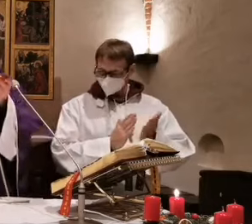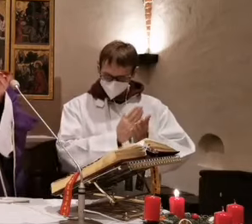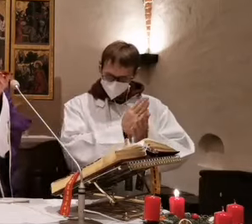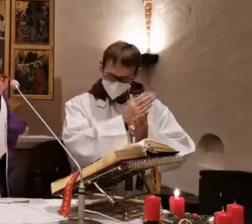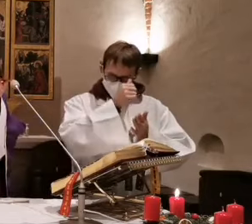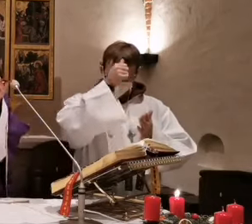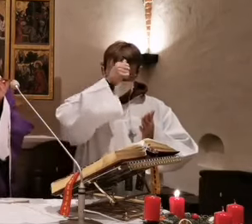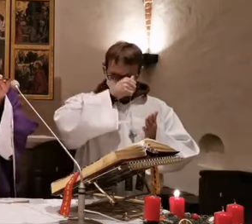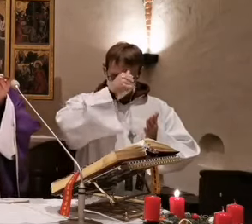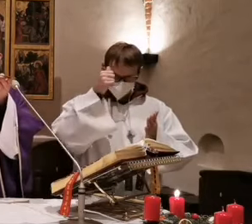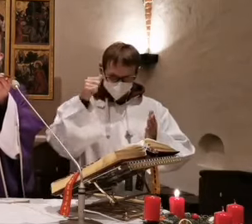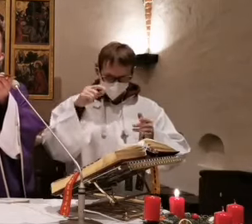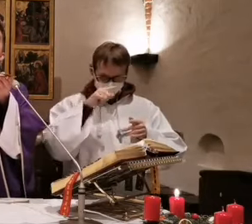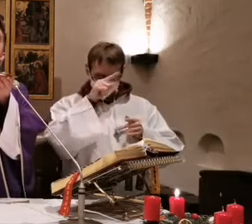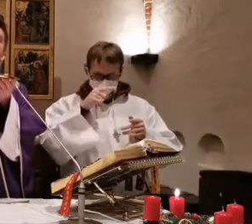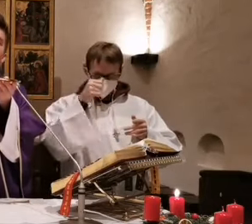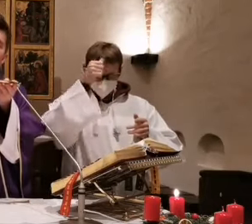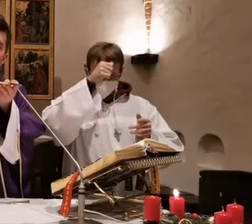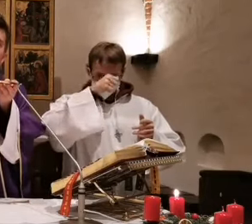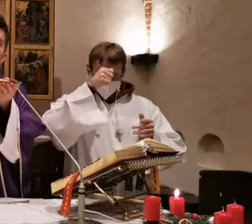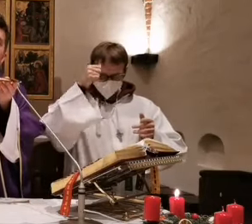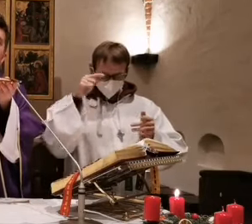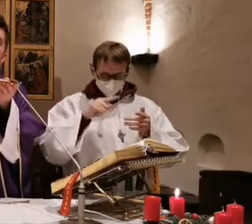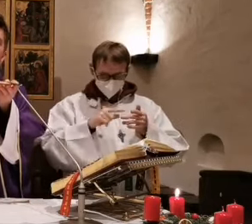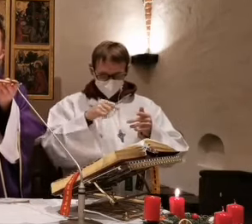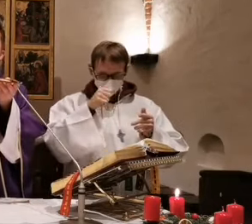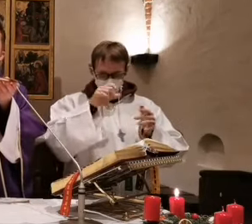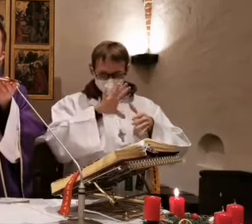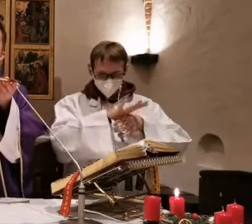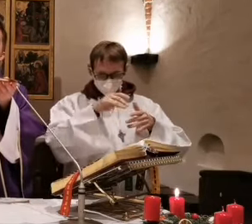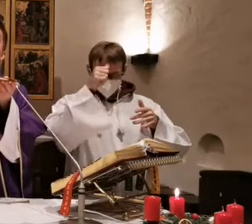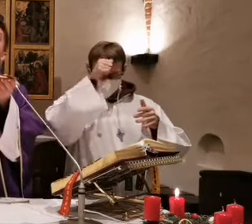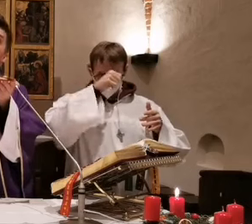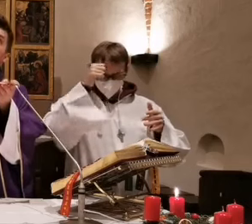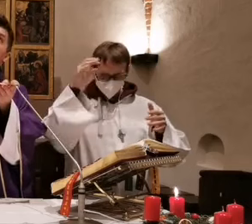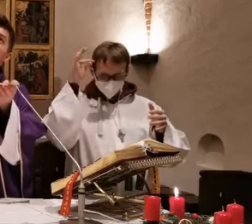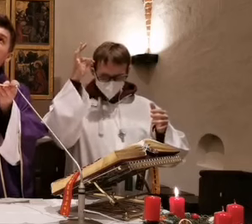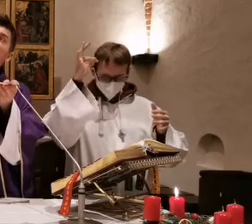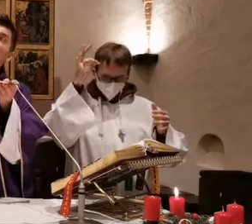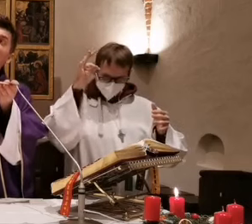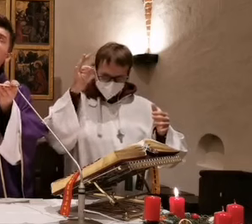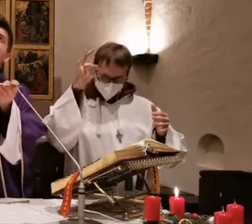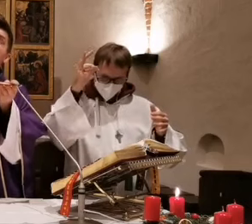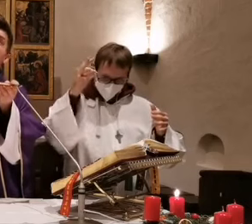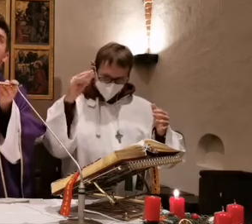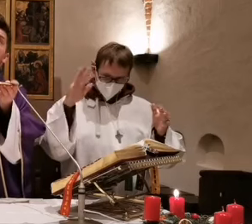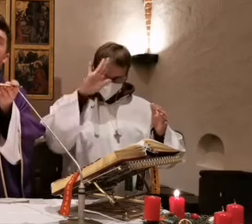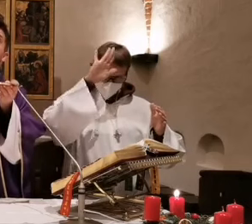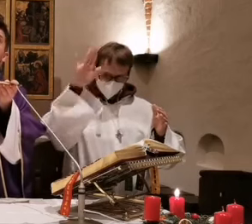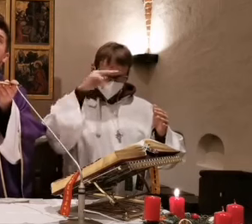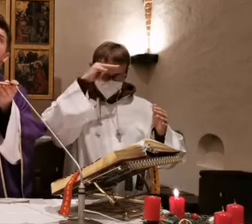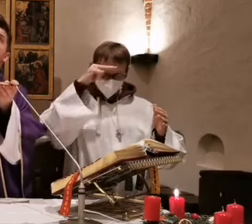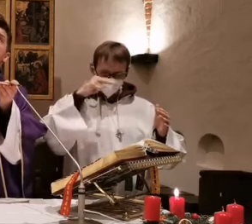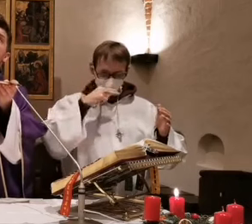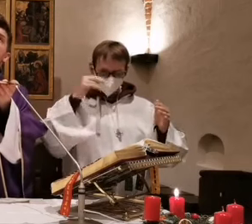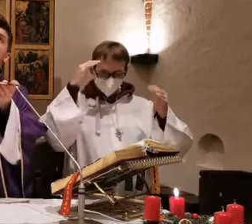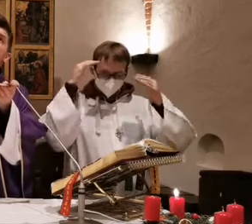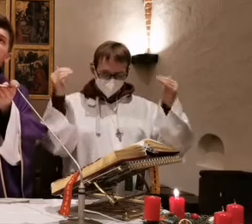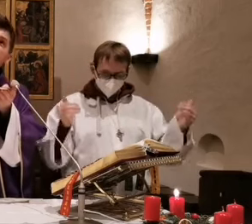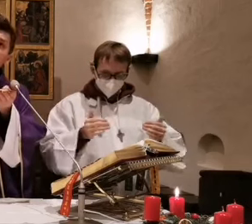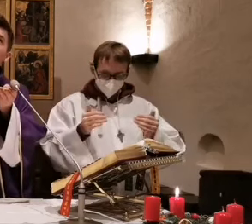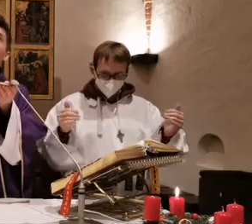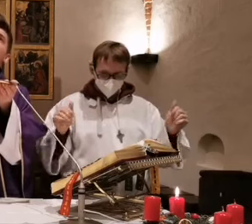Przez Chrystusa, z Chrystusem i w Chrystusie, Tobie, Boże, Ojcze Wszechmogący,